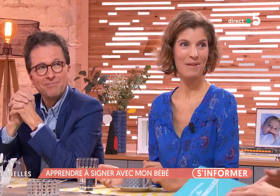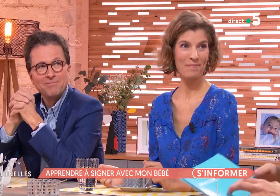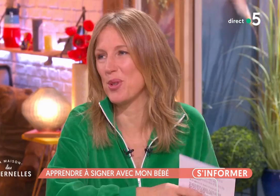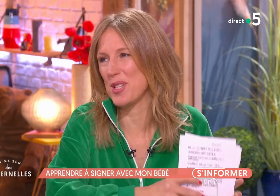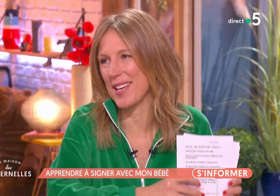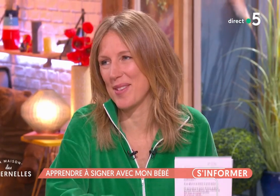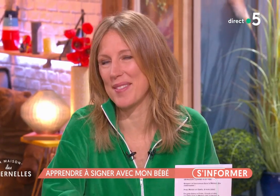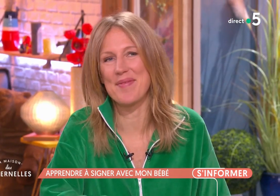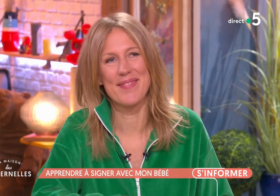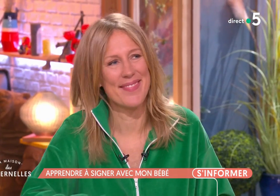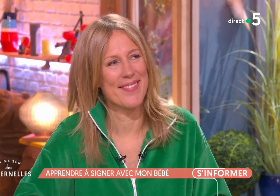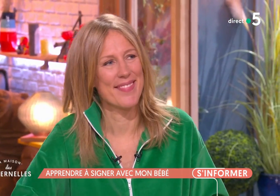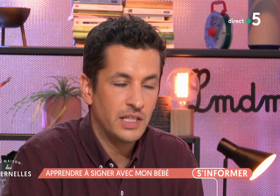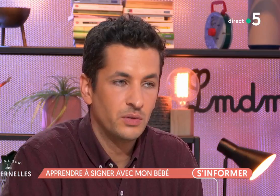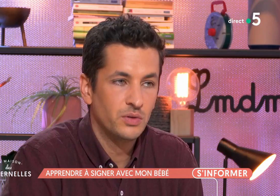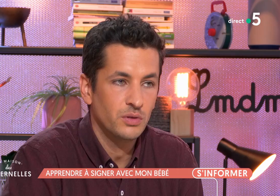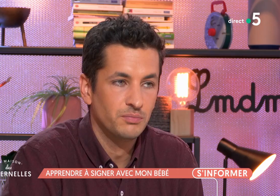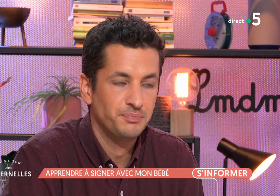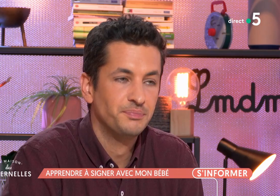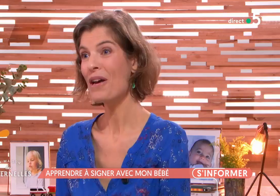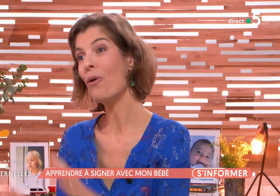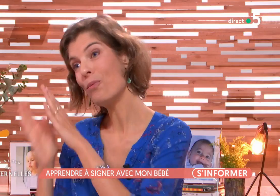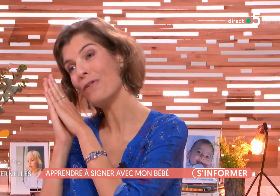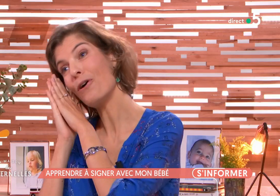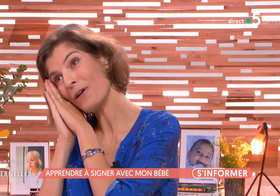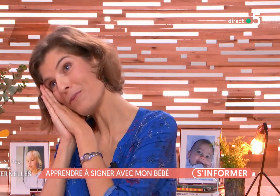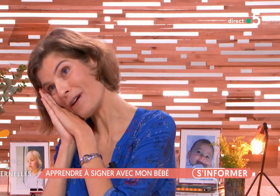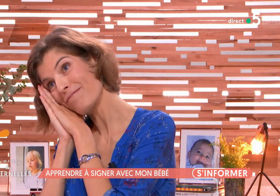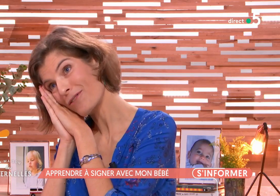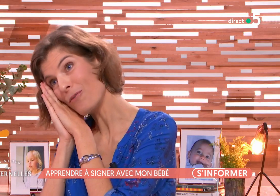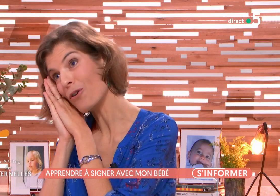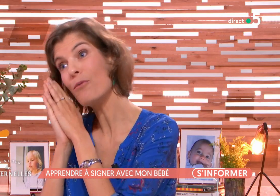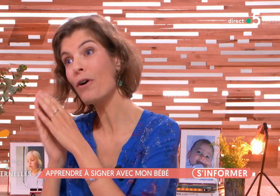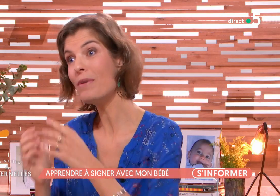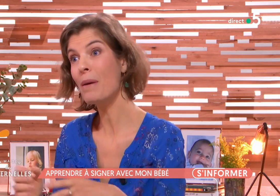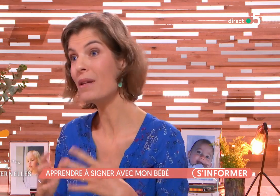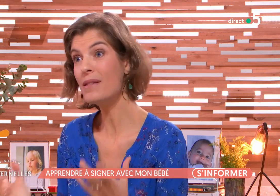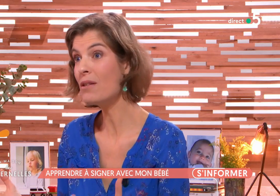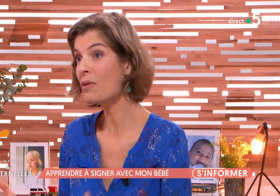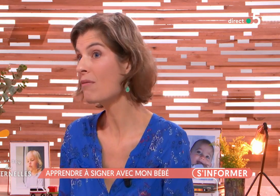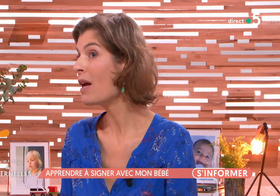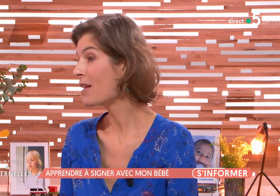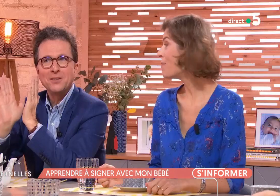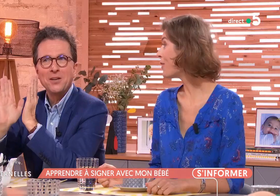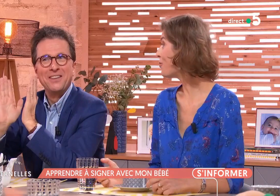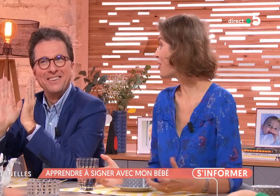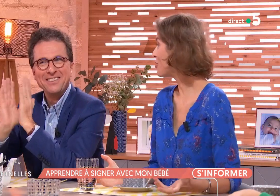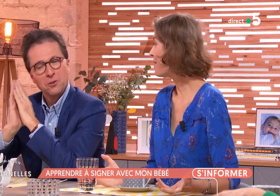culture de chacun. Et à l dernier, c'est l d'aller au dodo ? On peut faire dormir comme ça. Comme on fera en mille, il plein de signes qui partent de la gestion